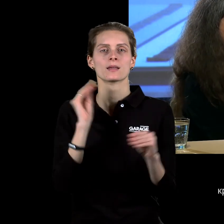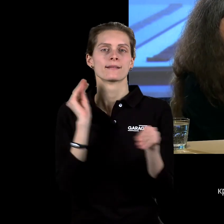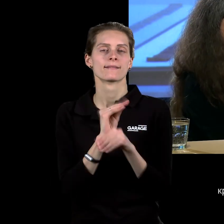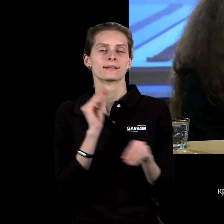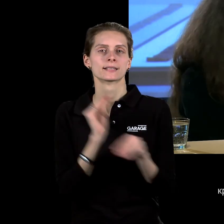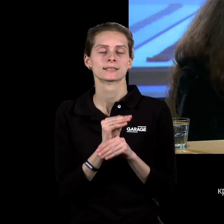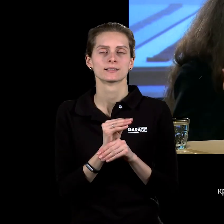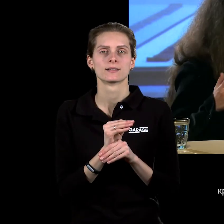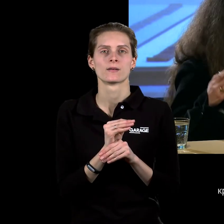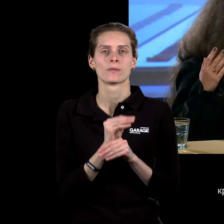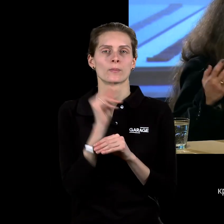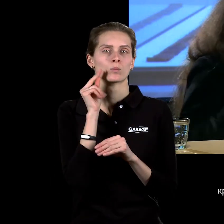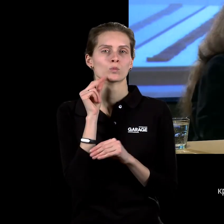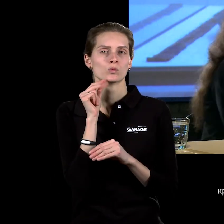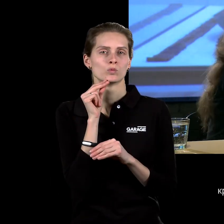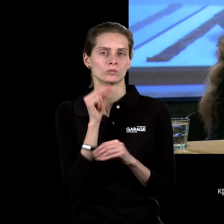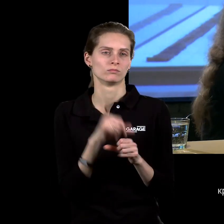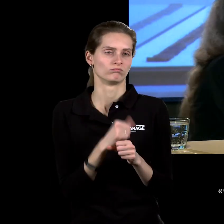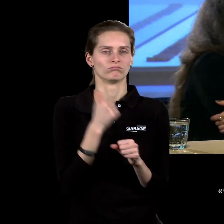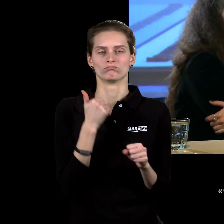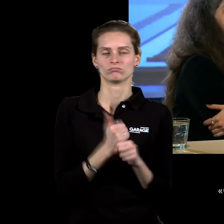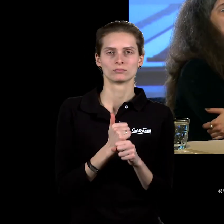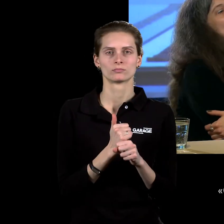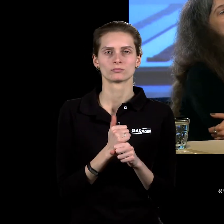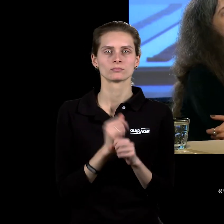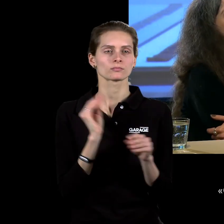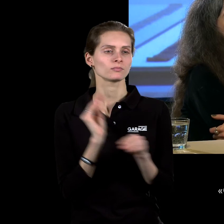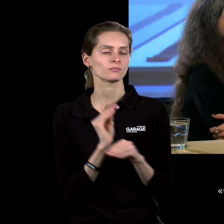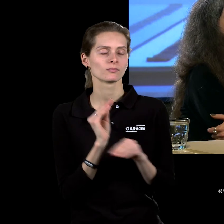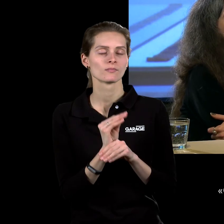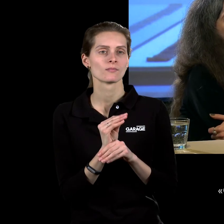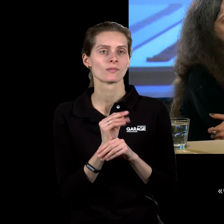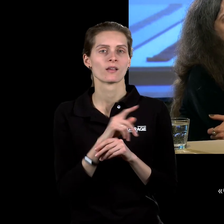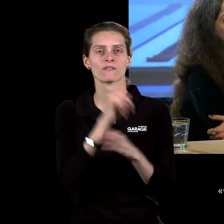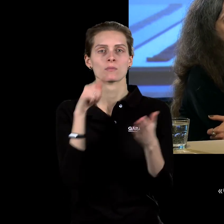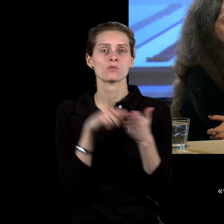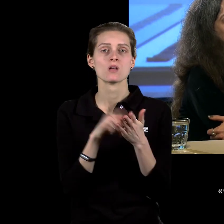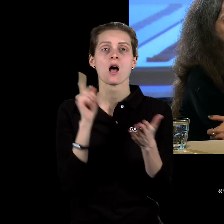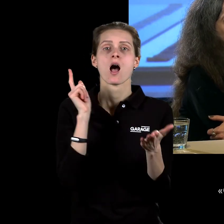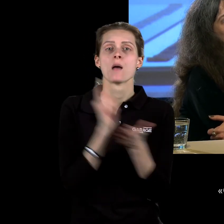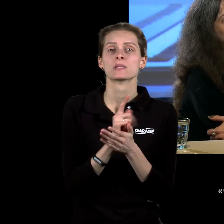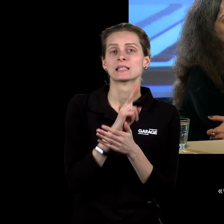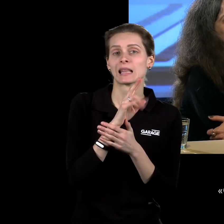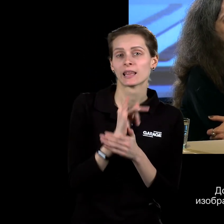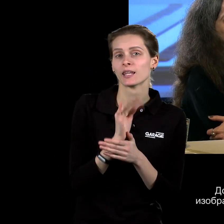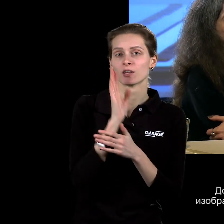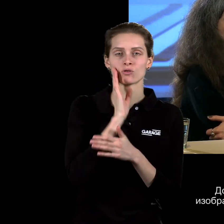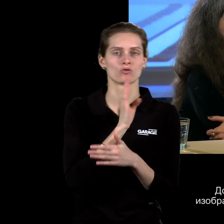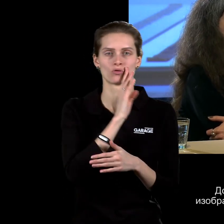критикующий вот эту самую мужскую доминанту в искусстве. Так, обязательно женщина должна быть голой, чтобы попасть в Метрополитен